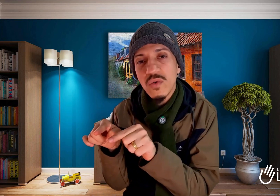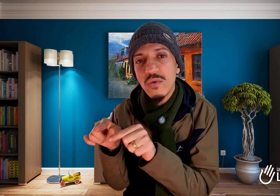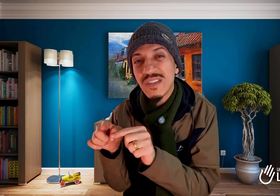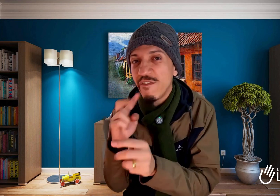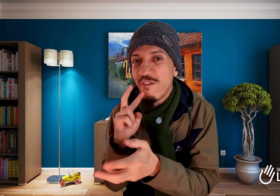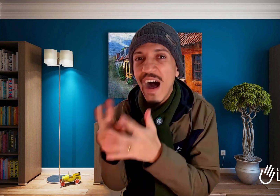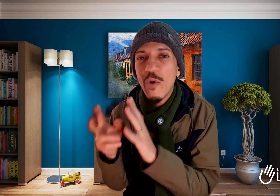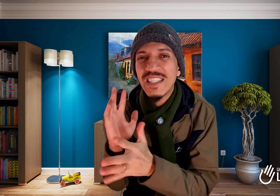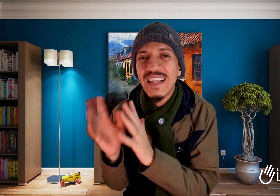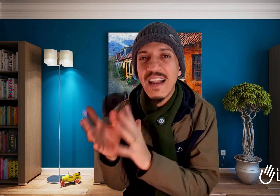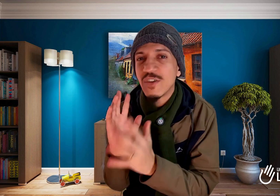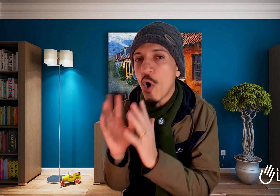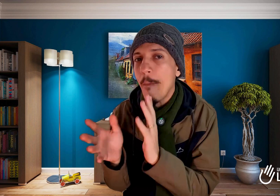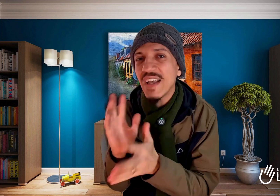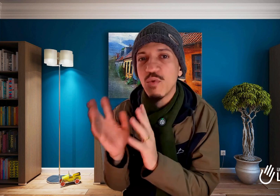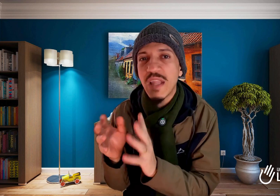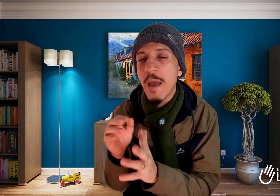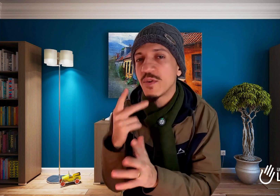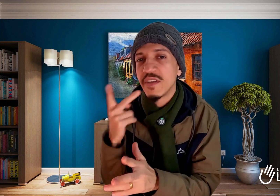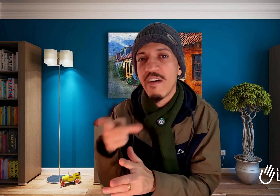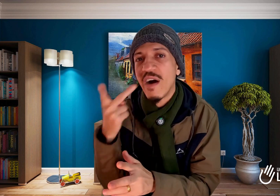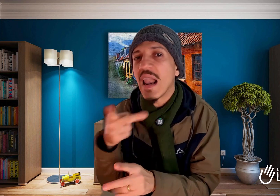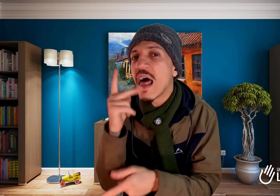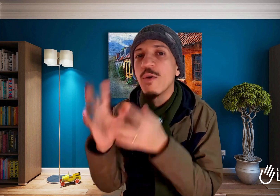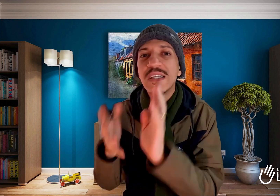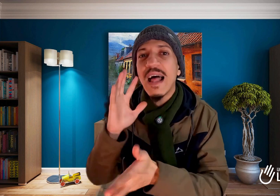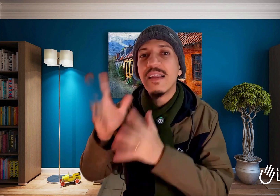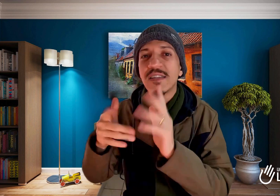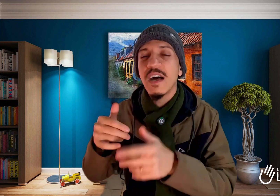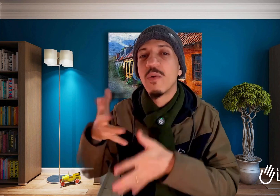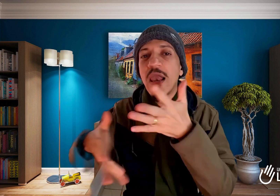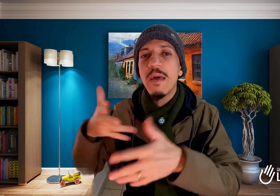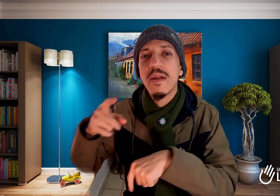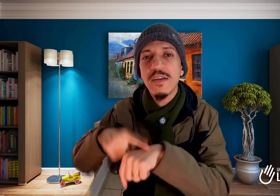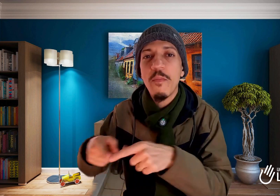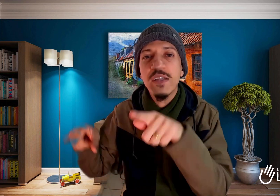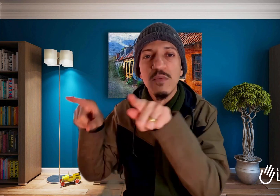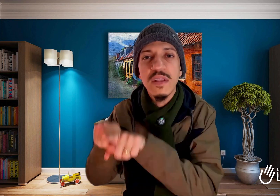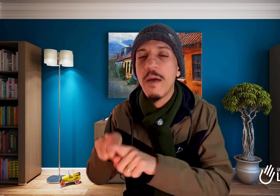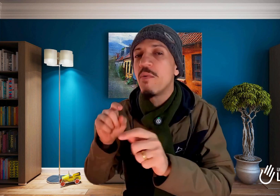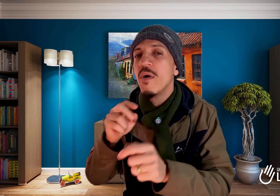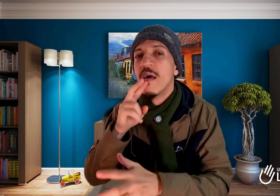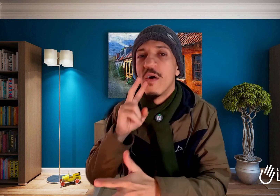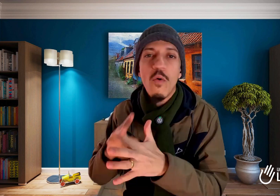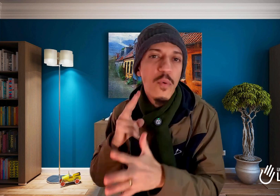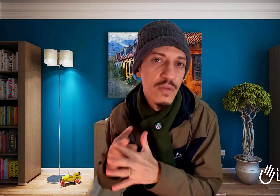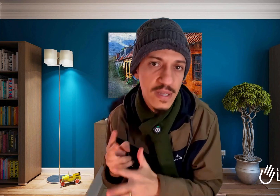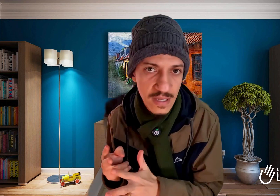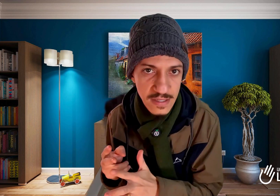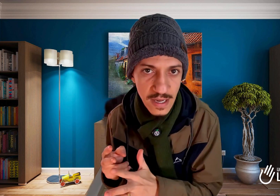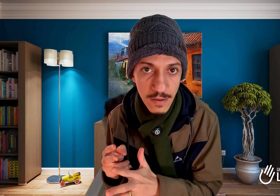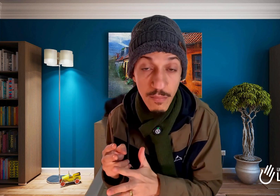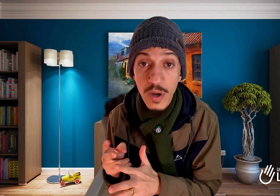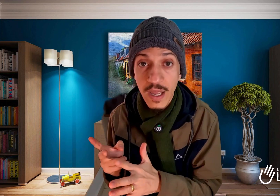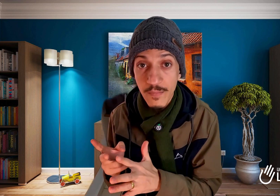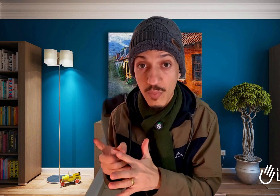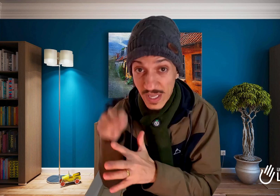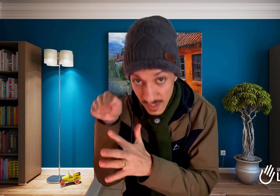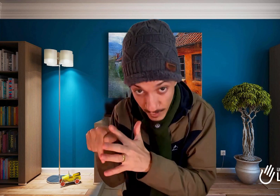que falam e sinalizam ao mesmo tempo, assim, vai falando e sinalizando em Libras ao mesmo tempo com português sinalizado? Por quê? Porque se for